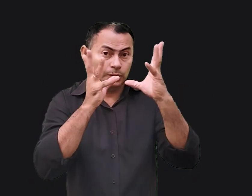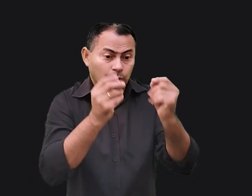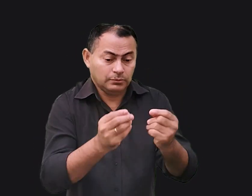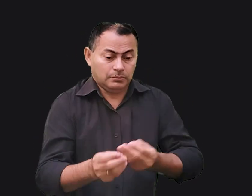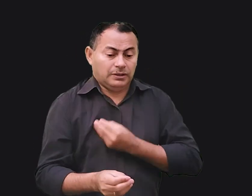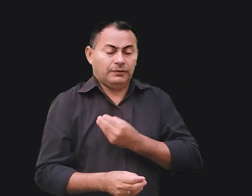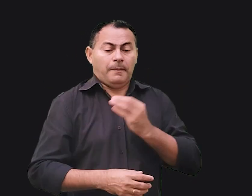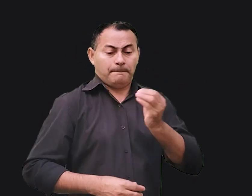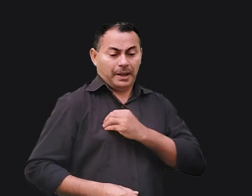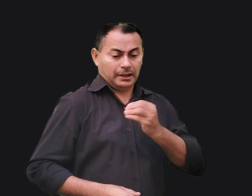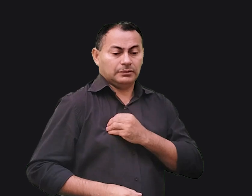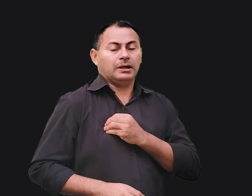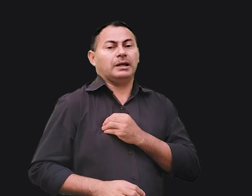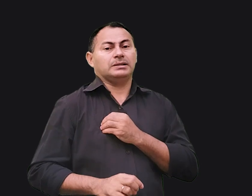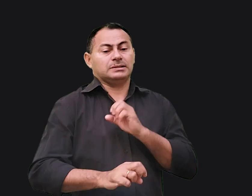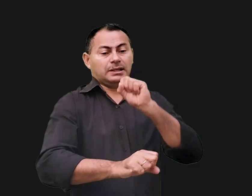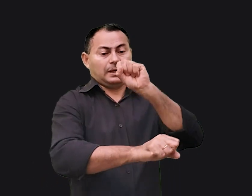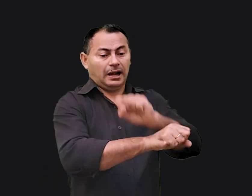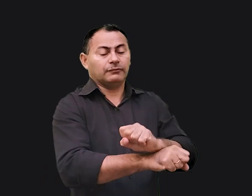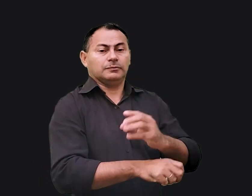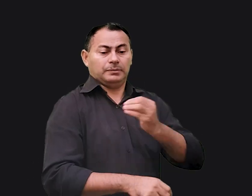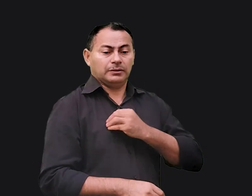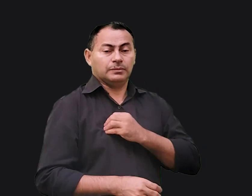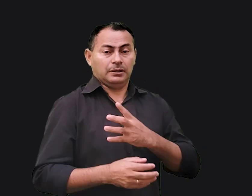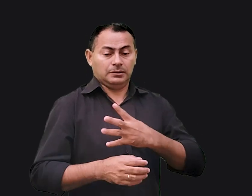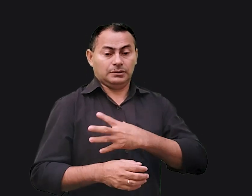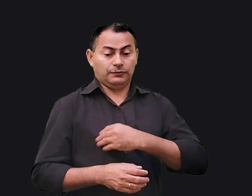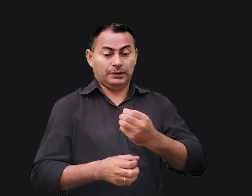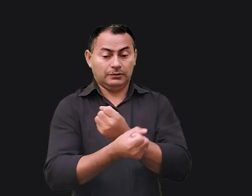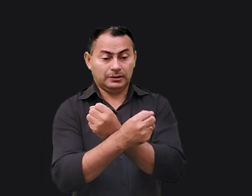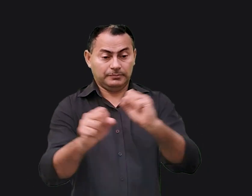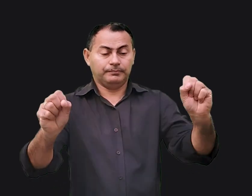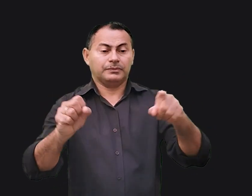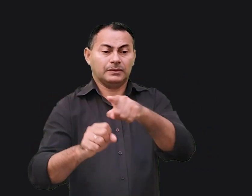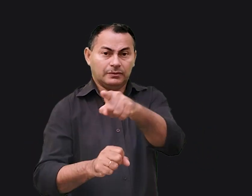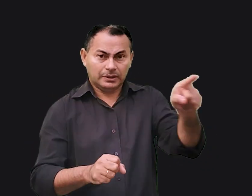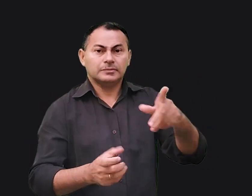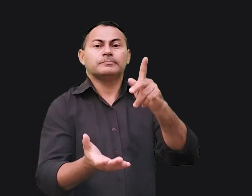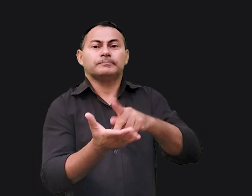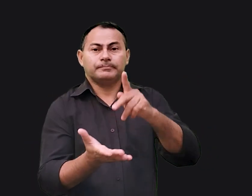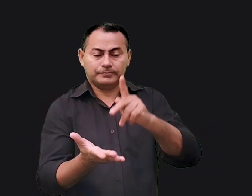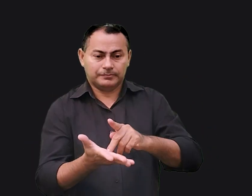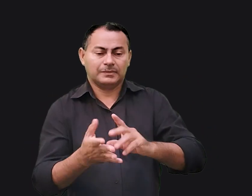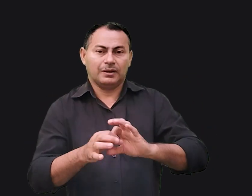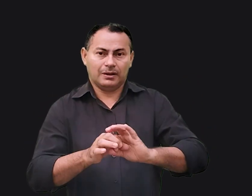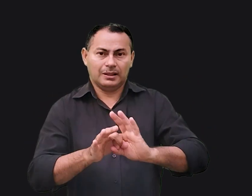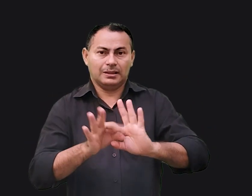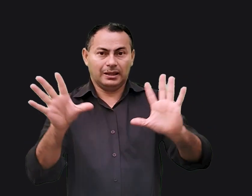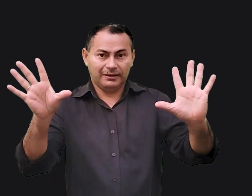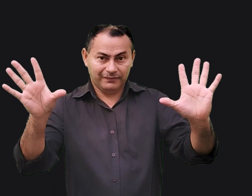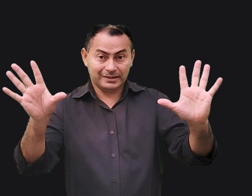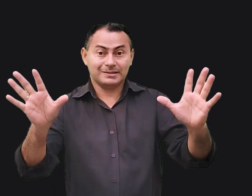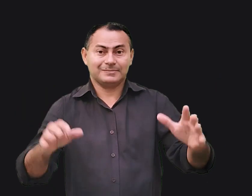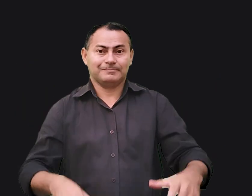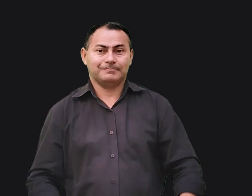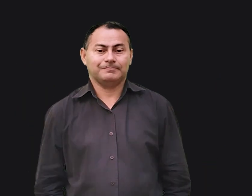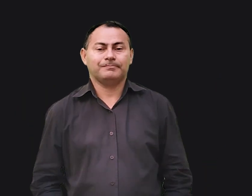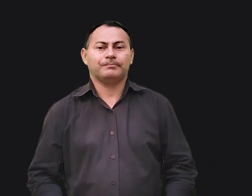aquele que vive pecando é escravo do pecado. Se o Filho vos libertar, vocês de fato serão livres.